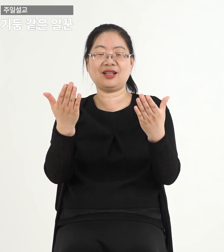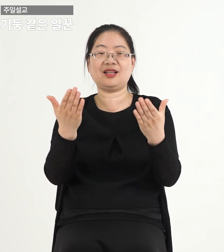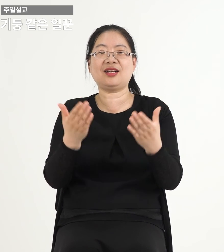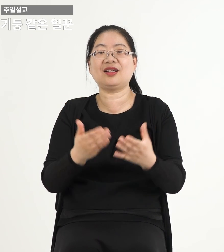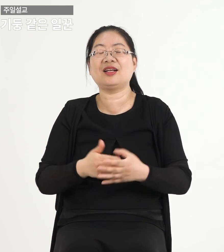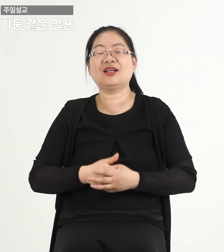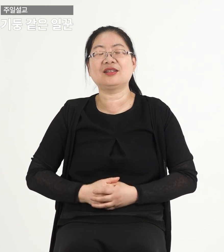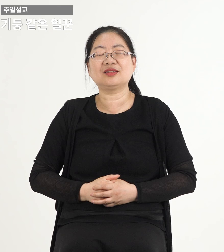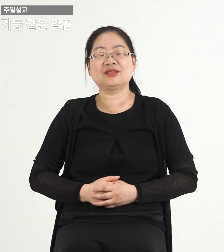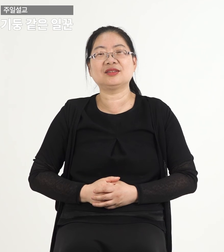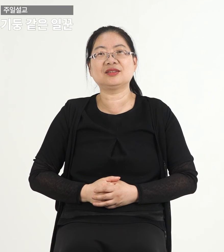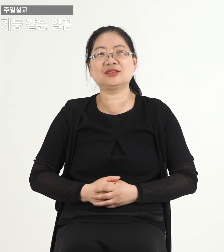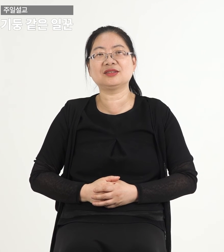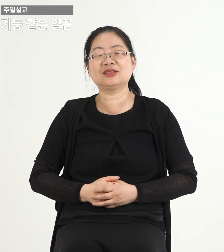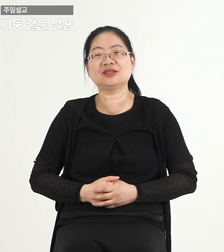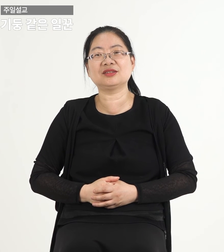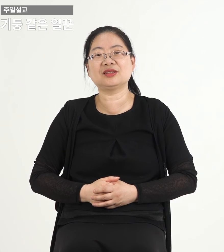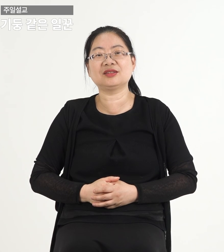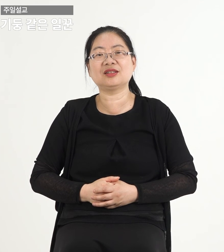드립니다.